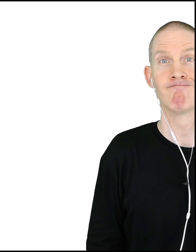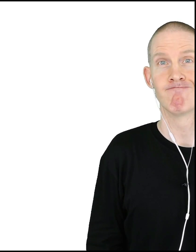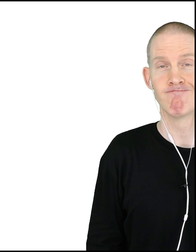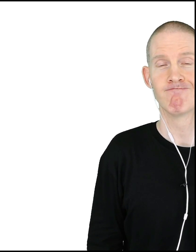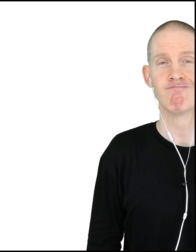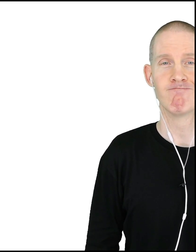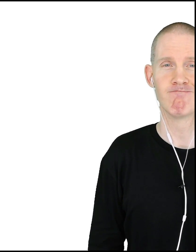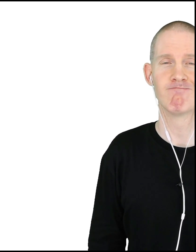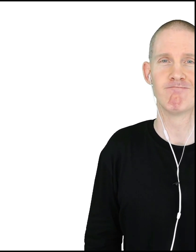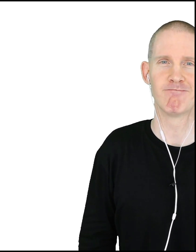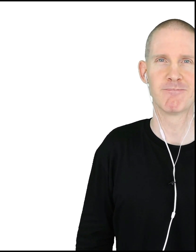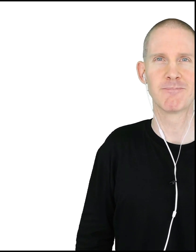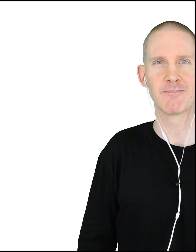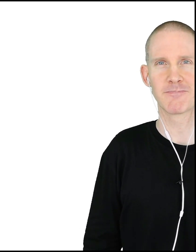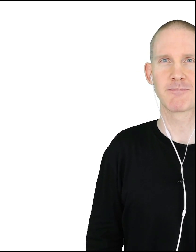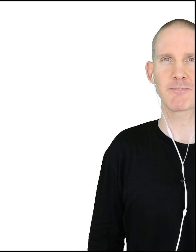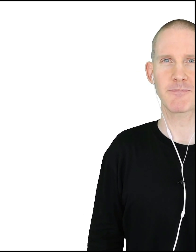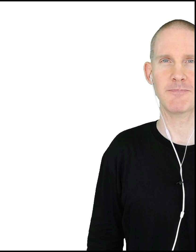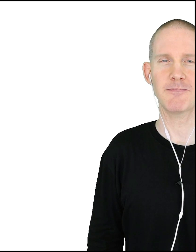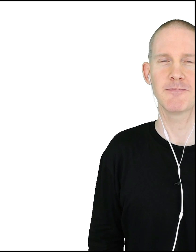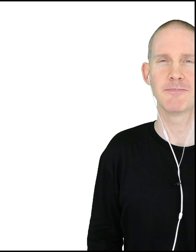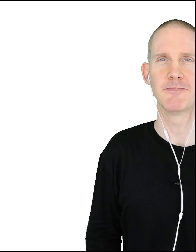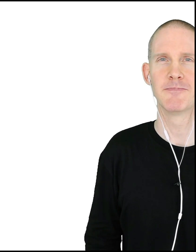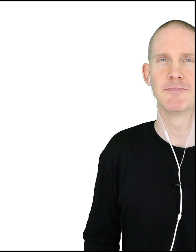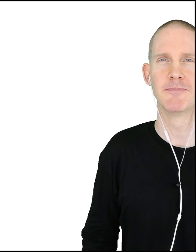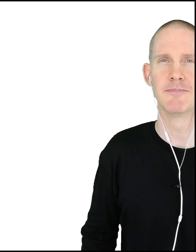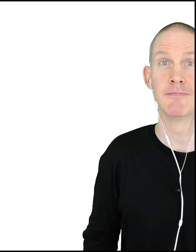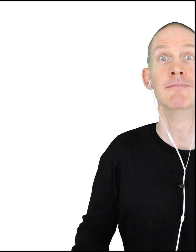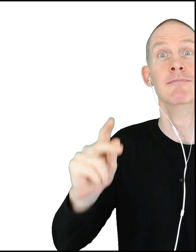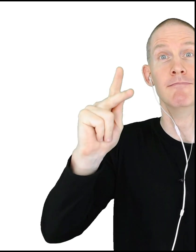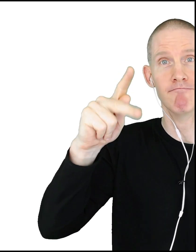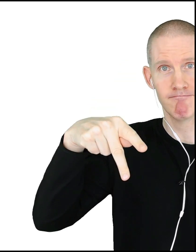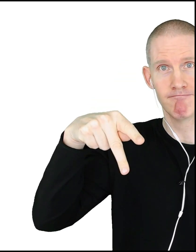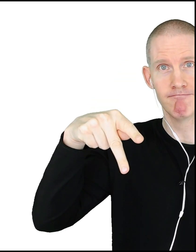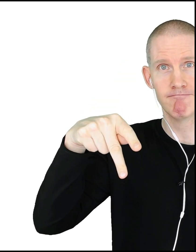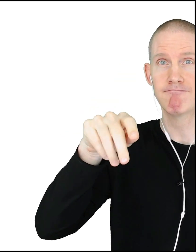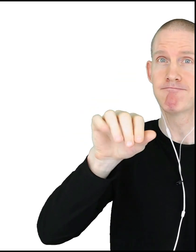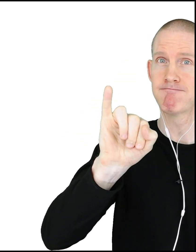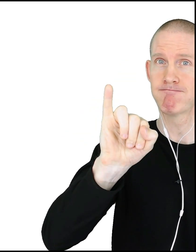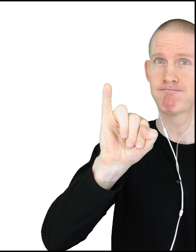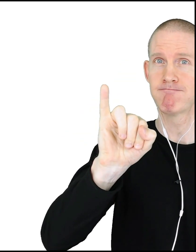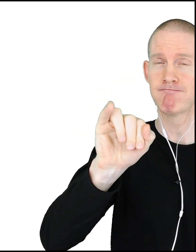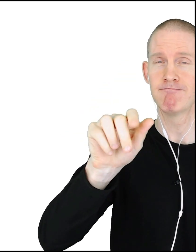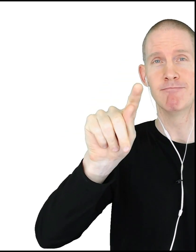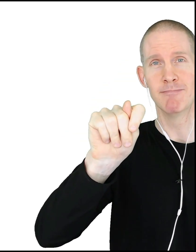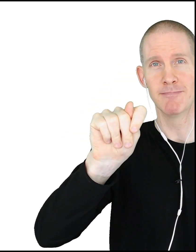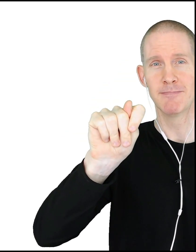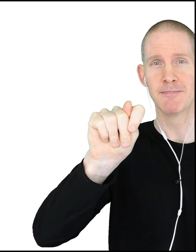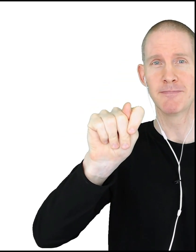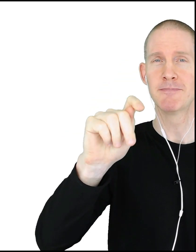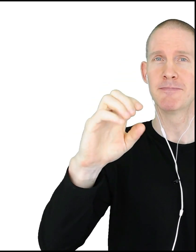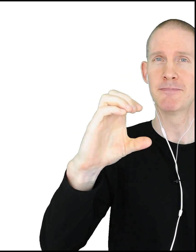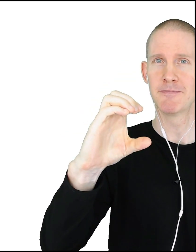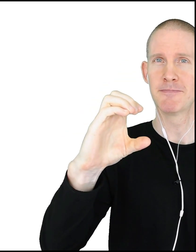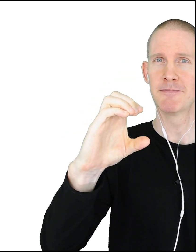mi samo nevolja, a dala sam ti sve što sam imala. Suzo